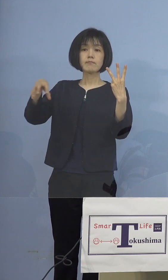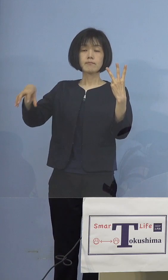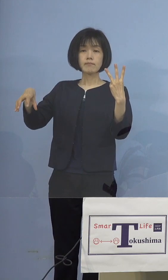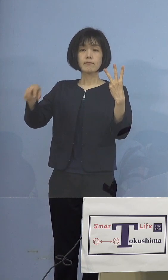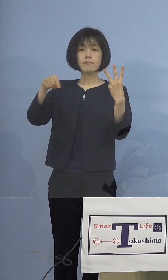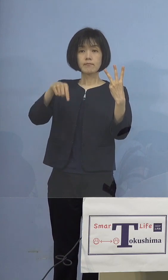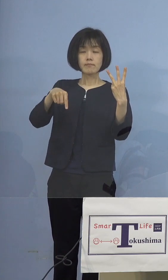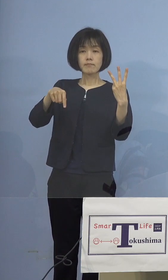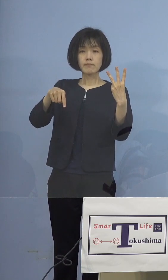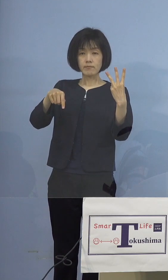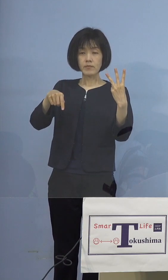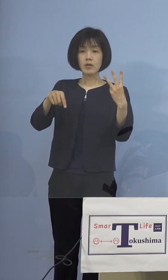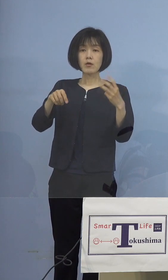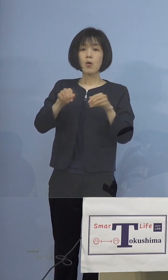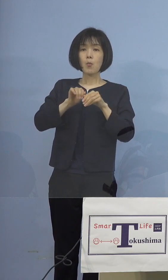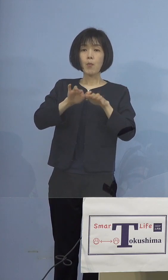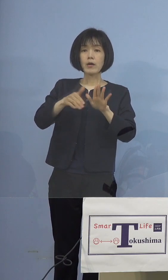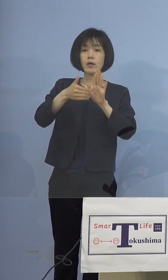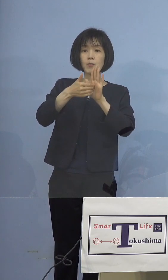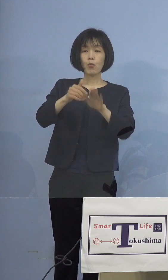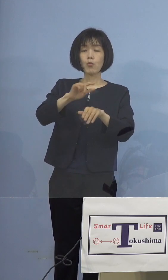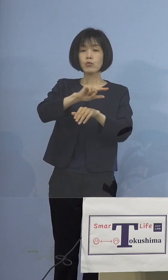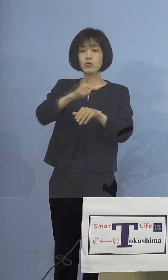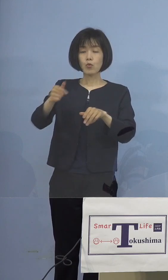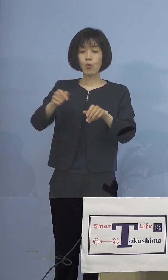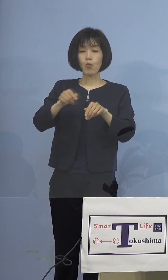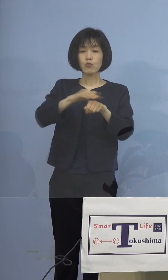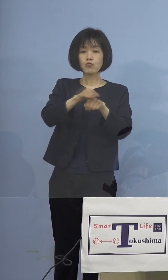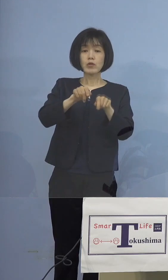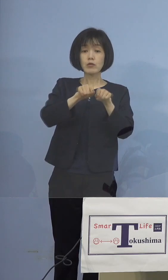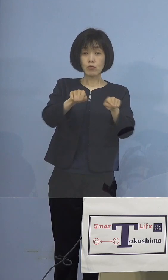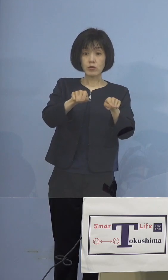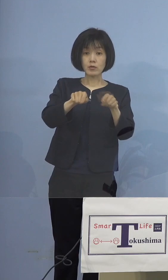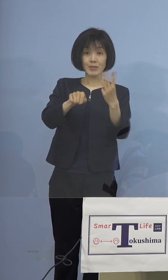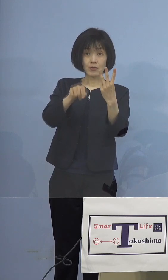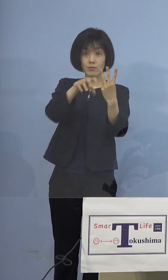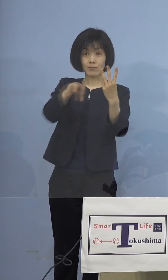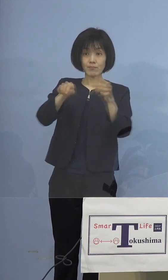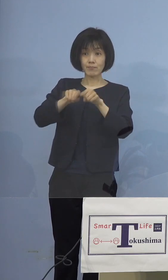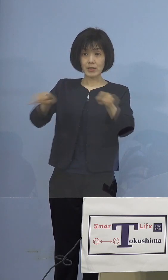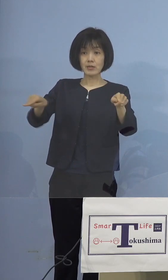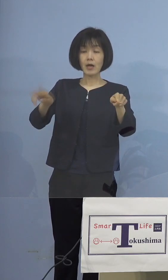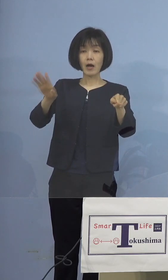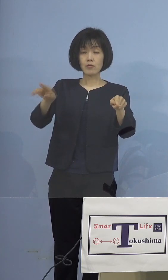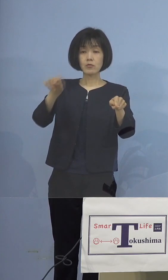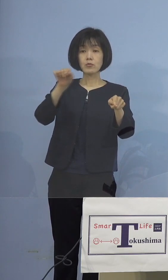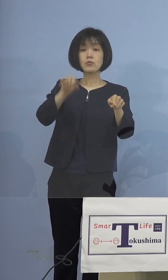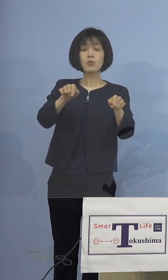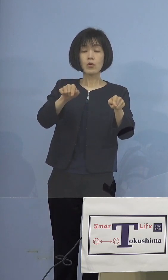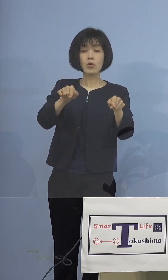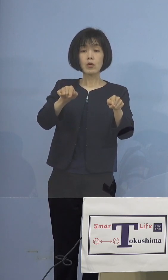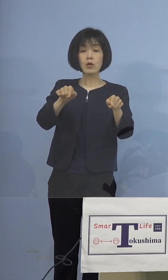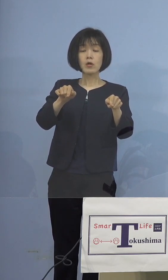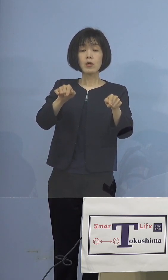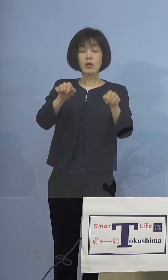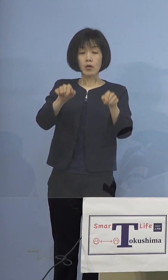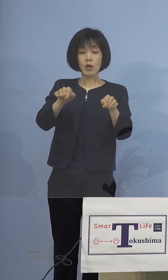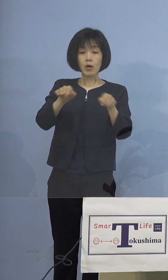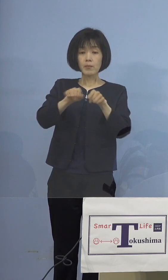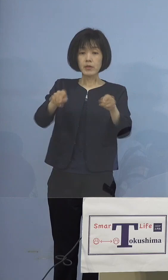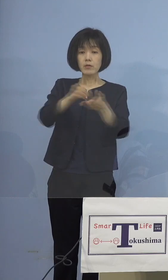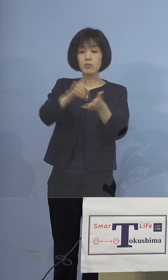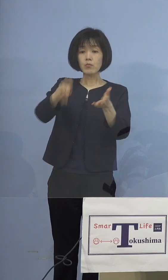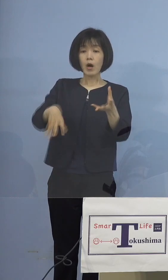されているまん延防止等重点措置について、重点措置を終了しても感染